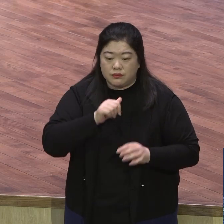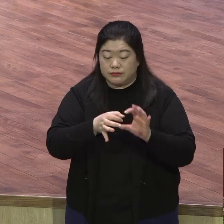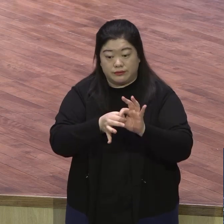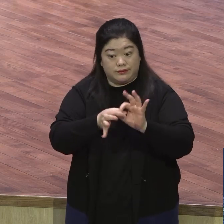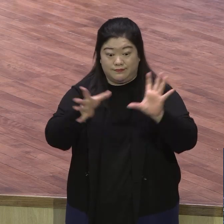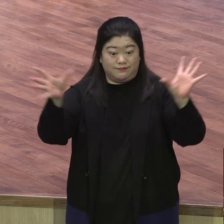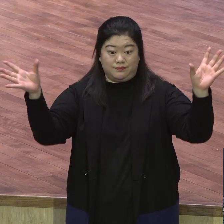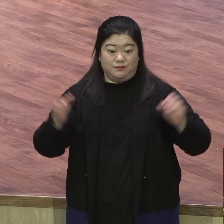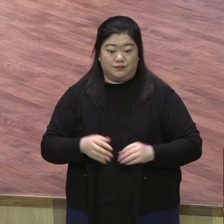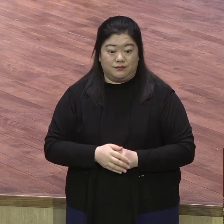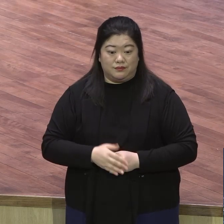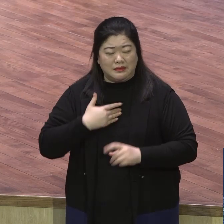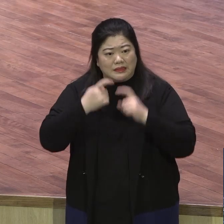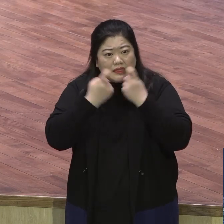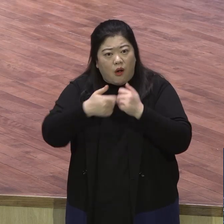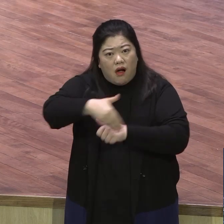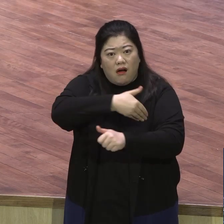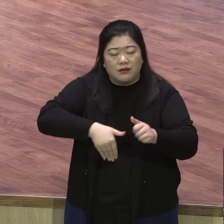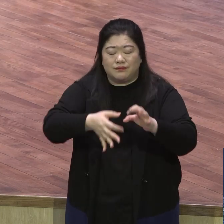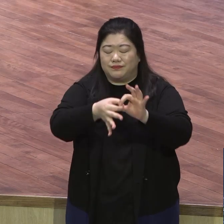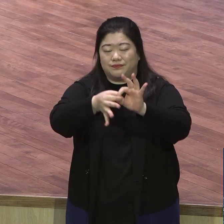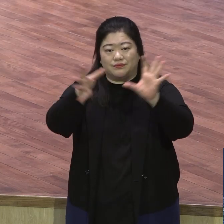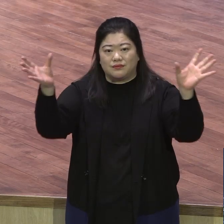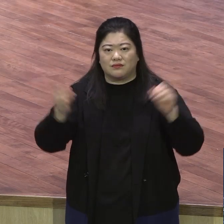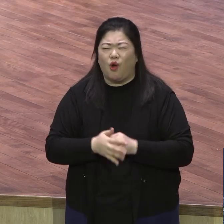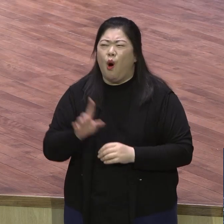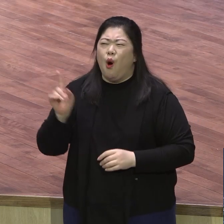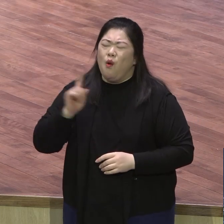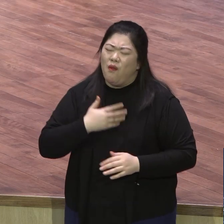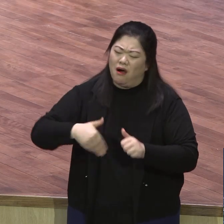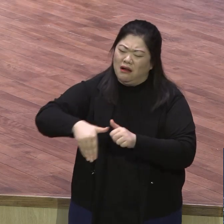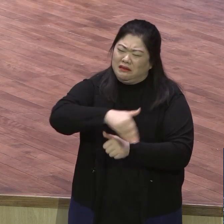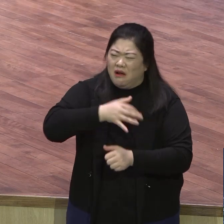여러분의 환경 상관없습니다. 핑계대지 마세요.